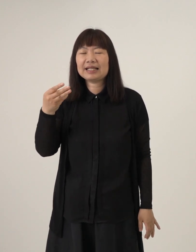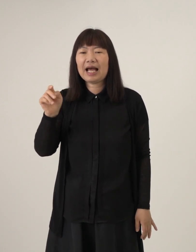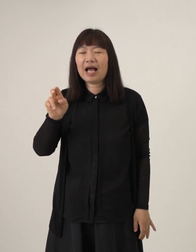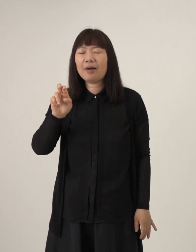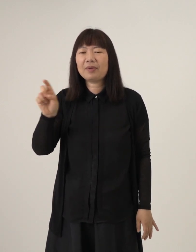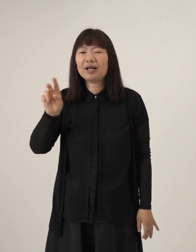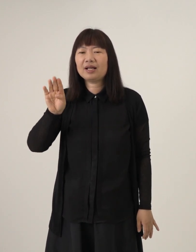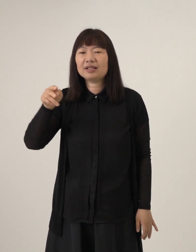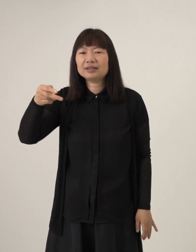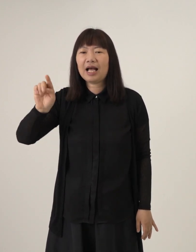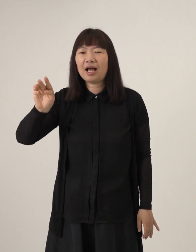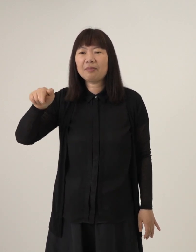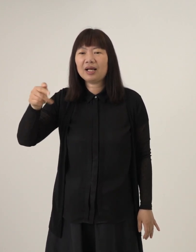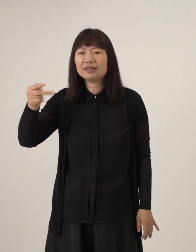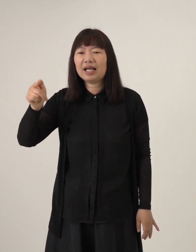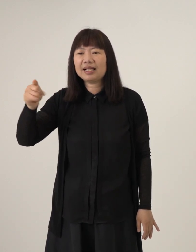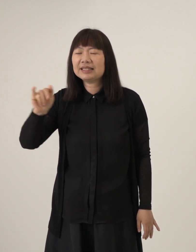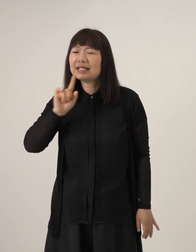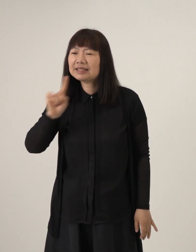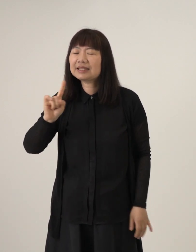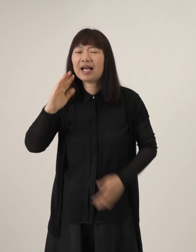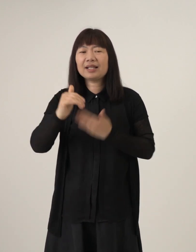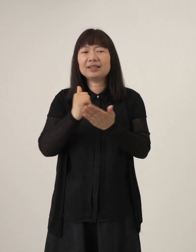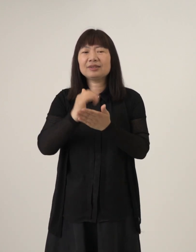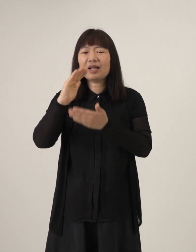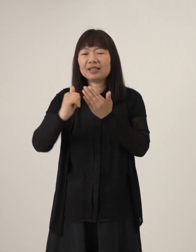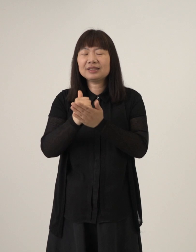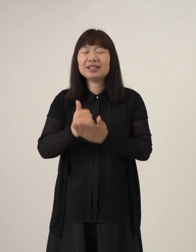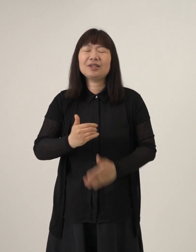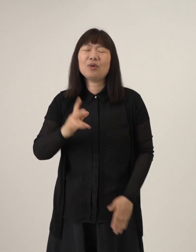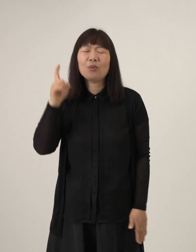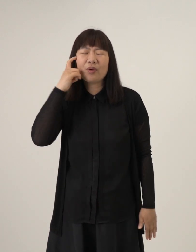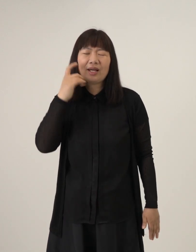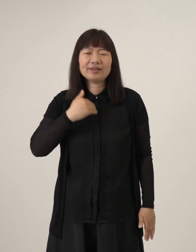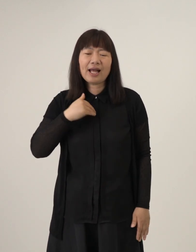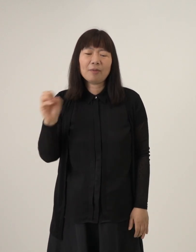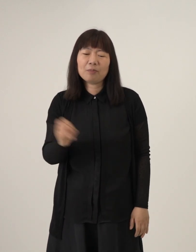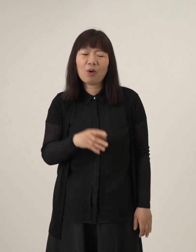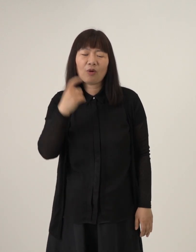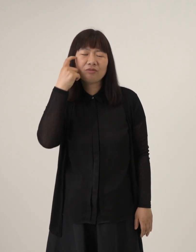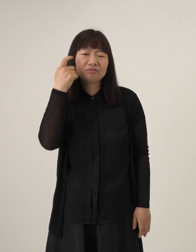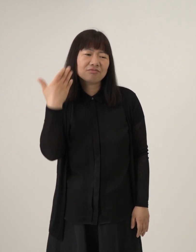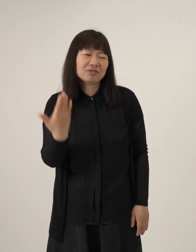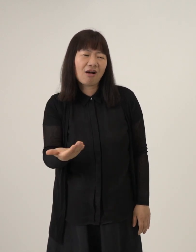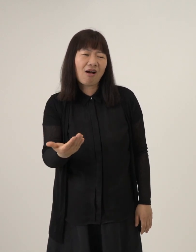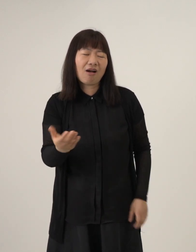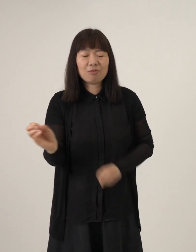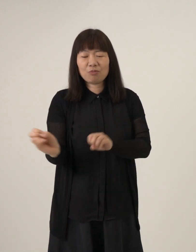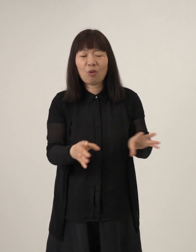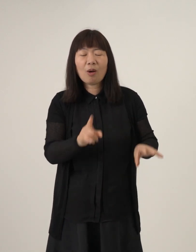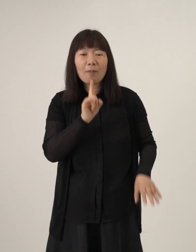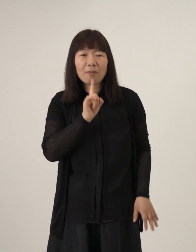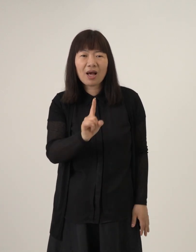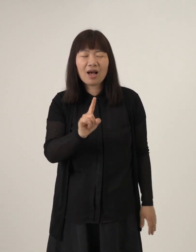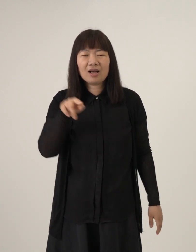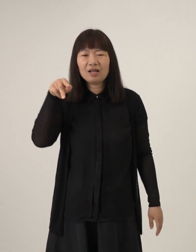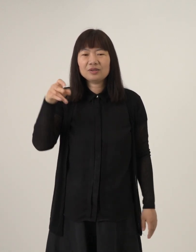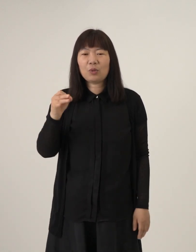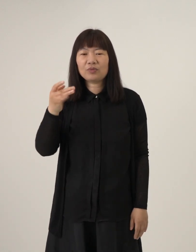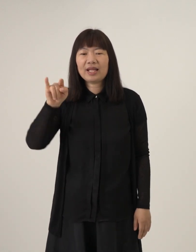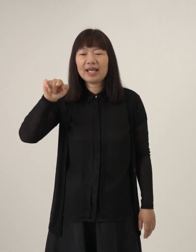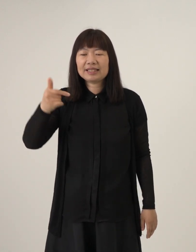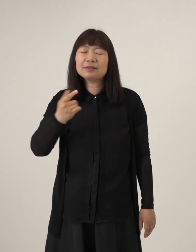곧 나의 하나님 어찌하여 나를 버리셨나이까 하는 뜻이라. 버렸다는 말이 송태근이 한